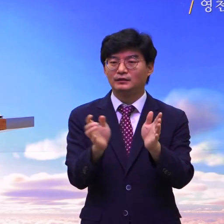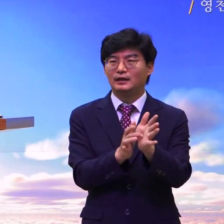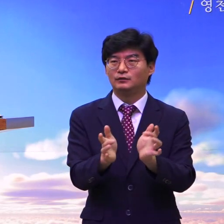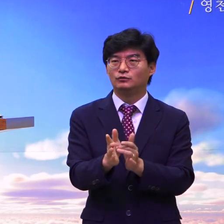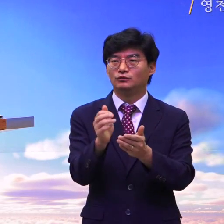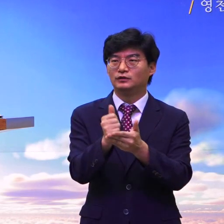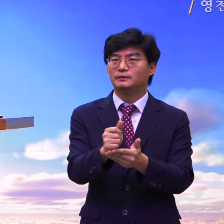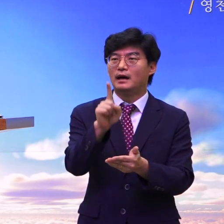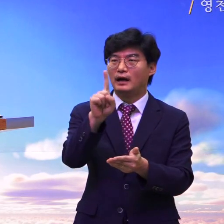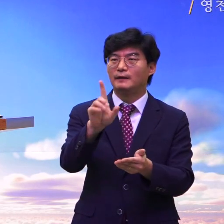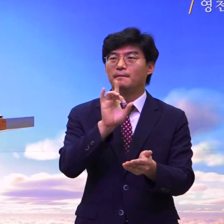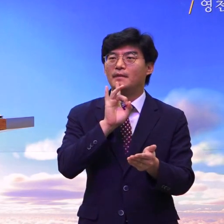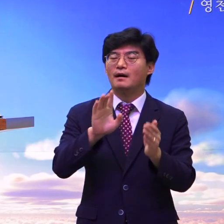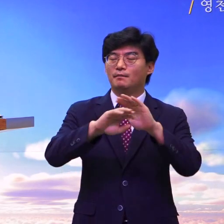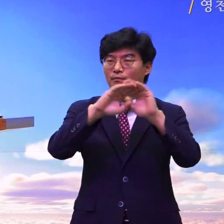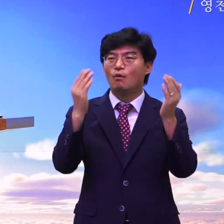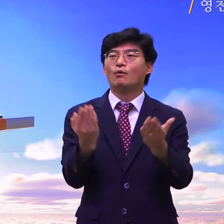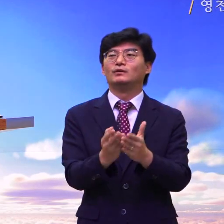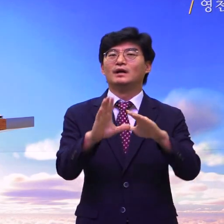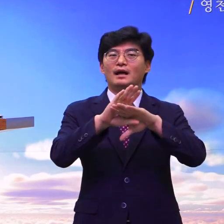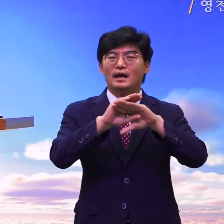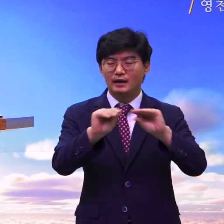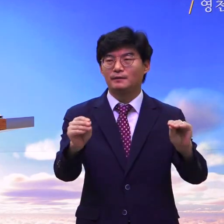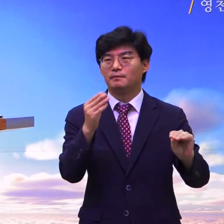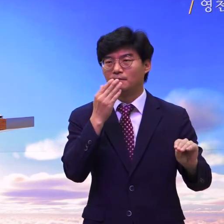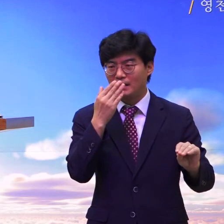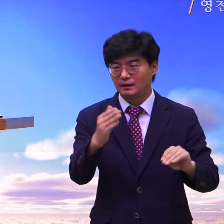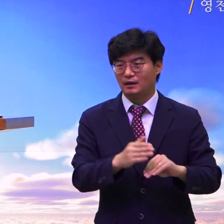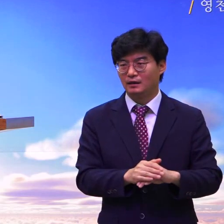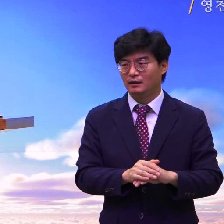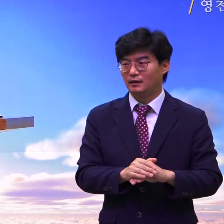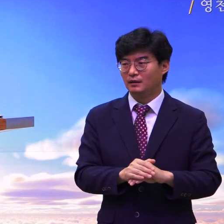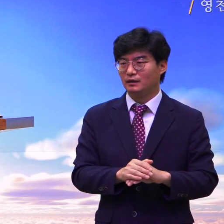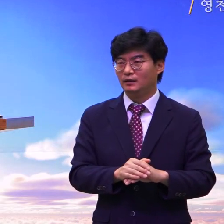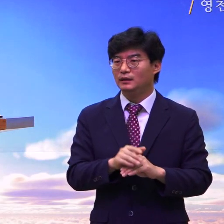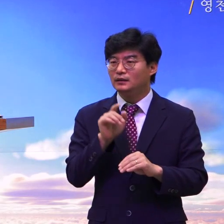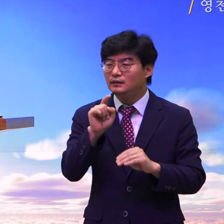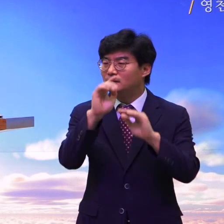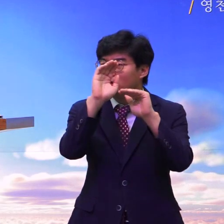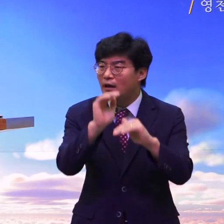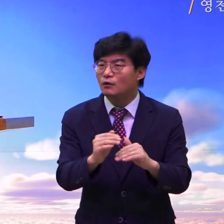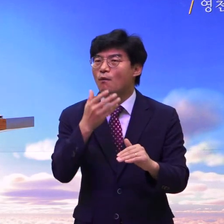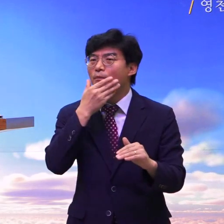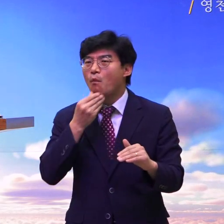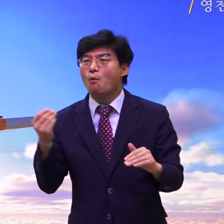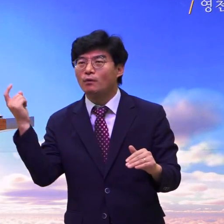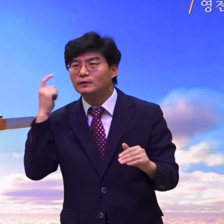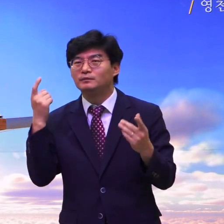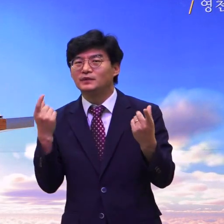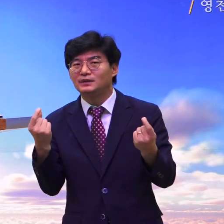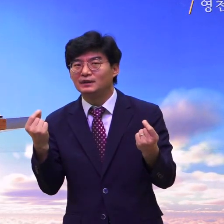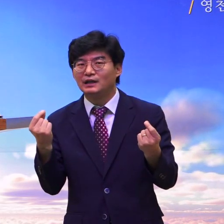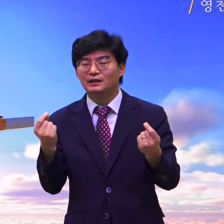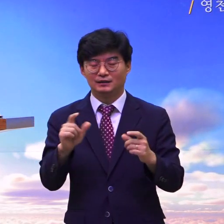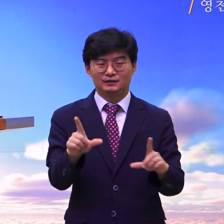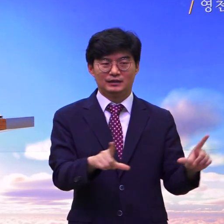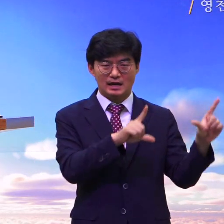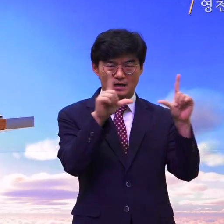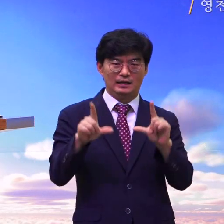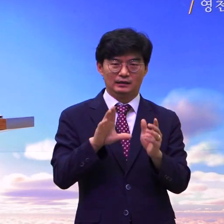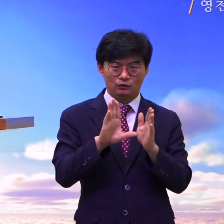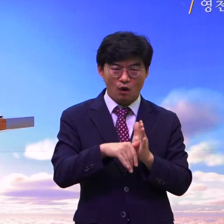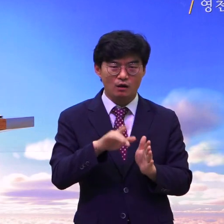바로 복음입니다. 우리가 수많은 문제들 그리고 그 안에 갖게 되는 여러 가지 질문들에